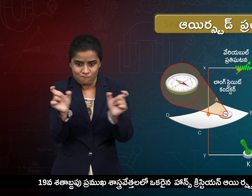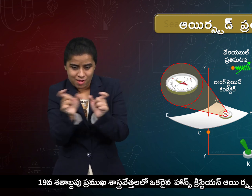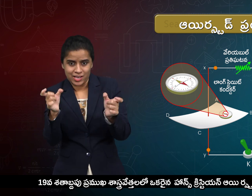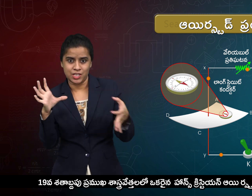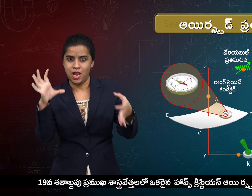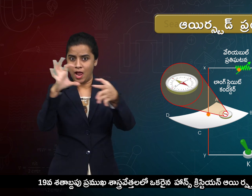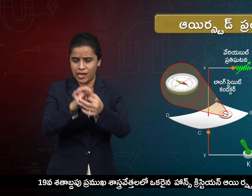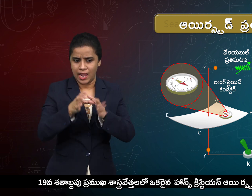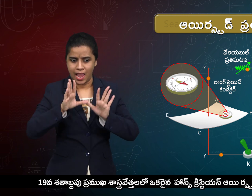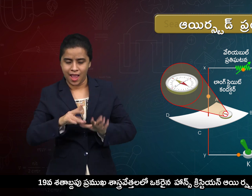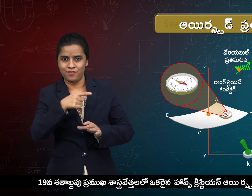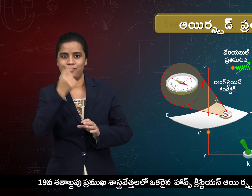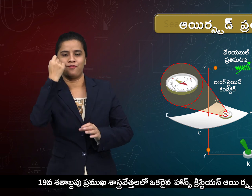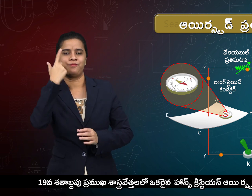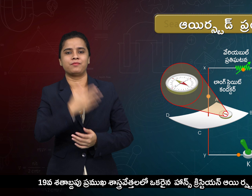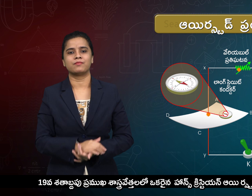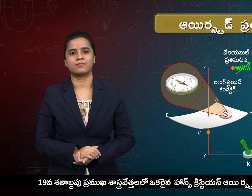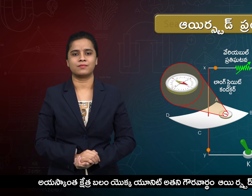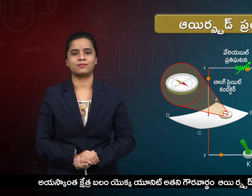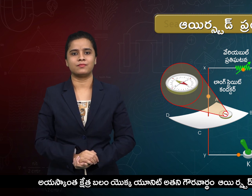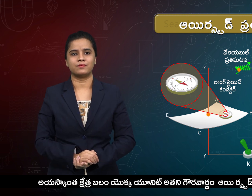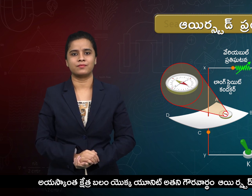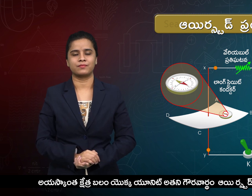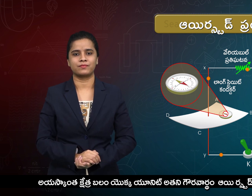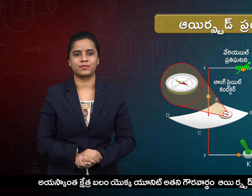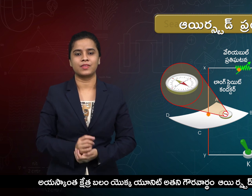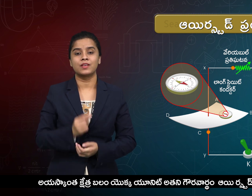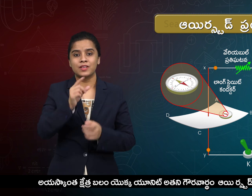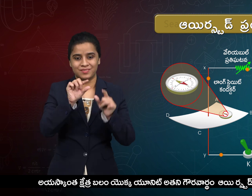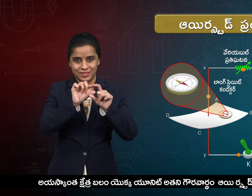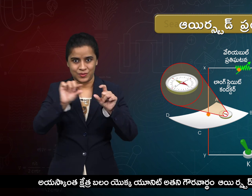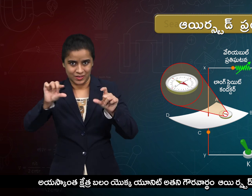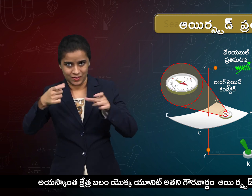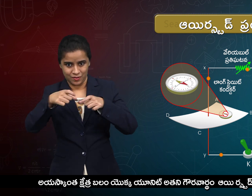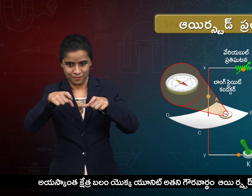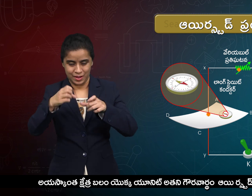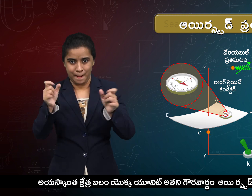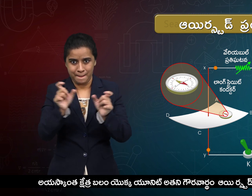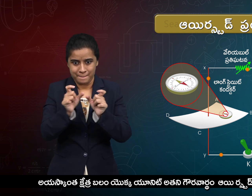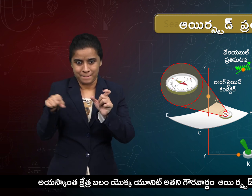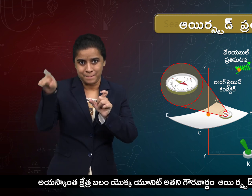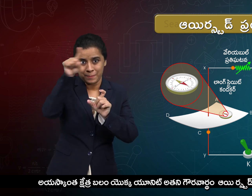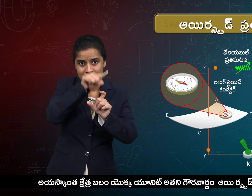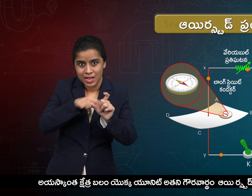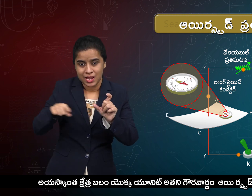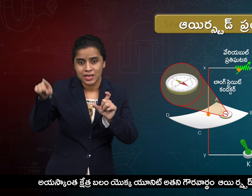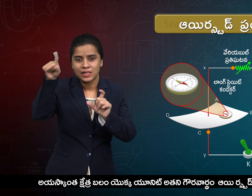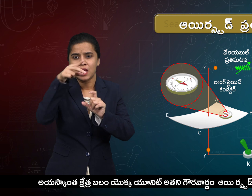అయస్కాంత క్షేత్ర బలం యొక్క యూనిట్ అతని గౌరవార్థం ఐర్స్టెడ్